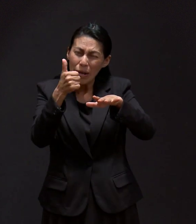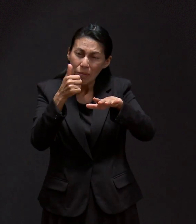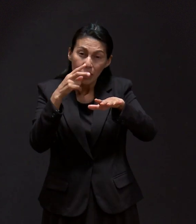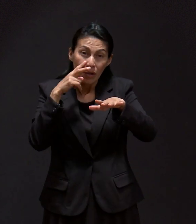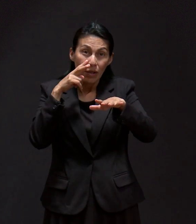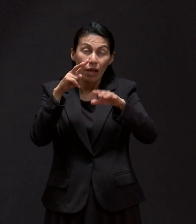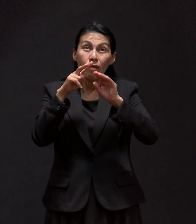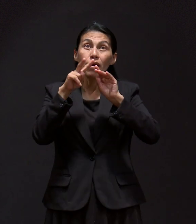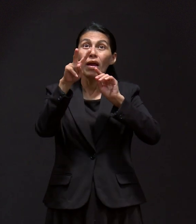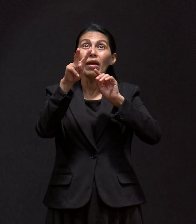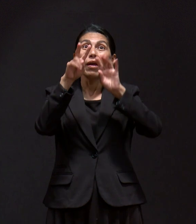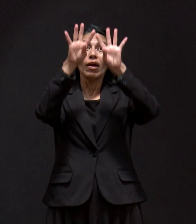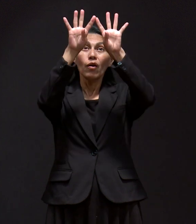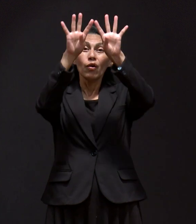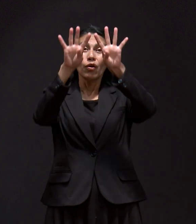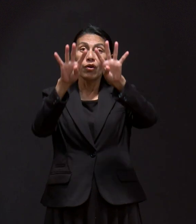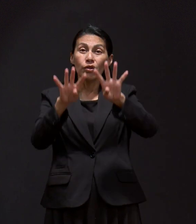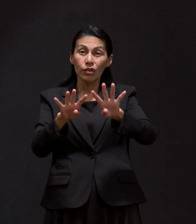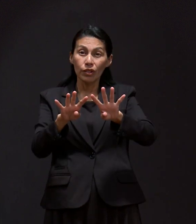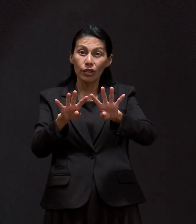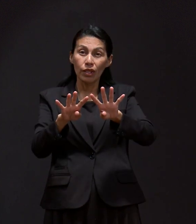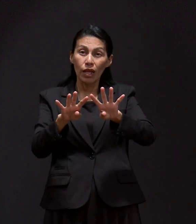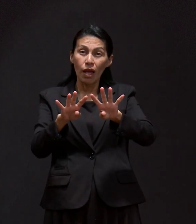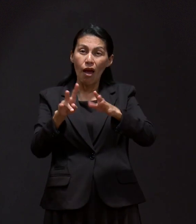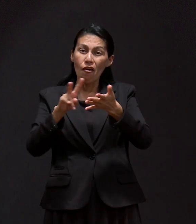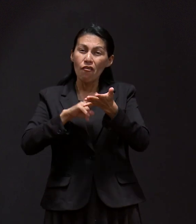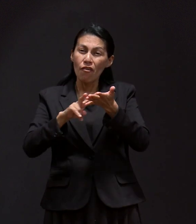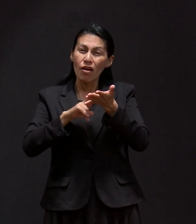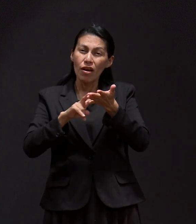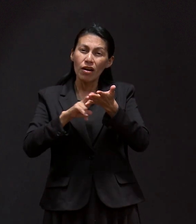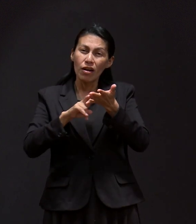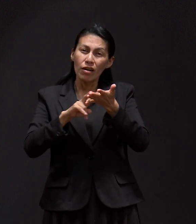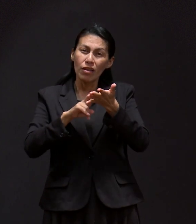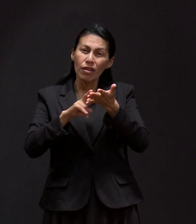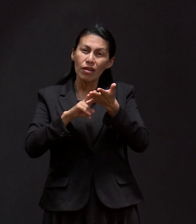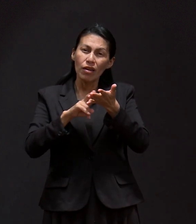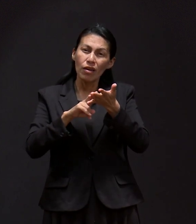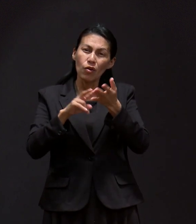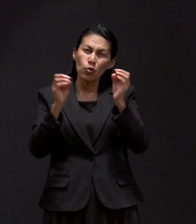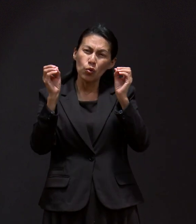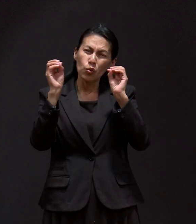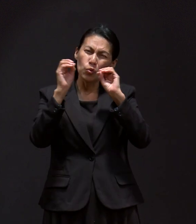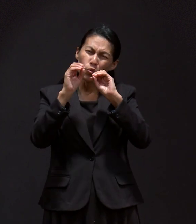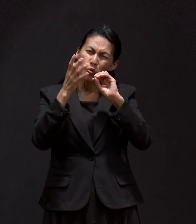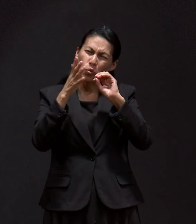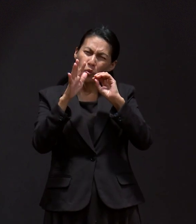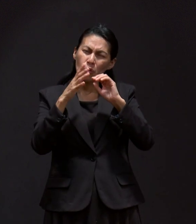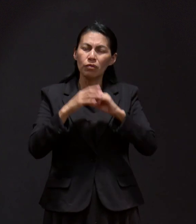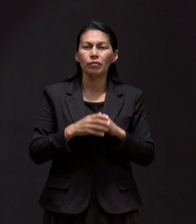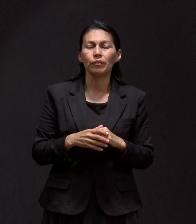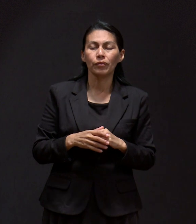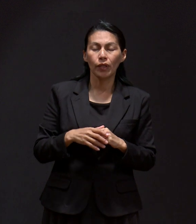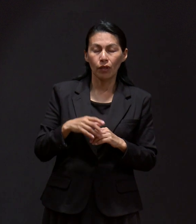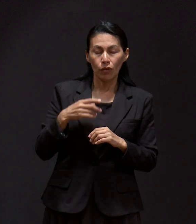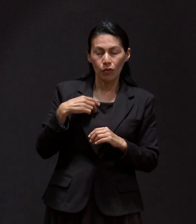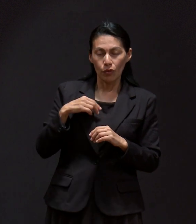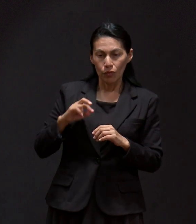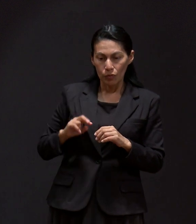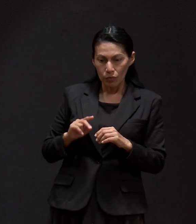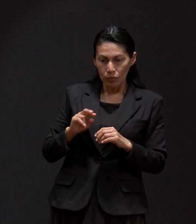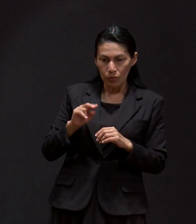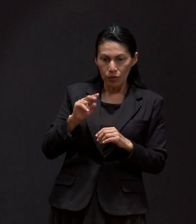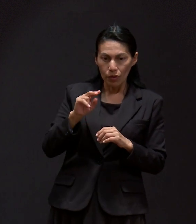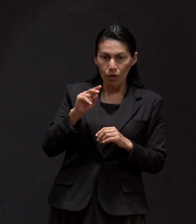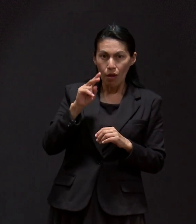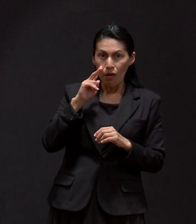sube es la una cortina que creo que ahora ya no hay cortina pero una cortina color de olivo y cuando yo va subiendo